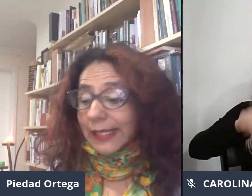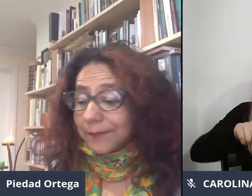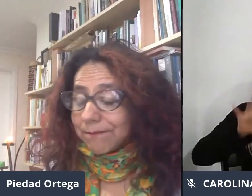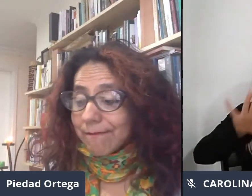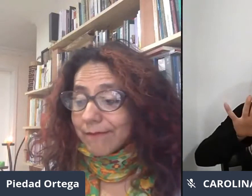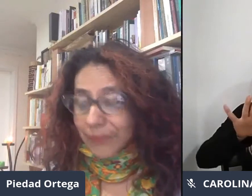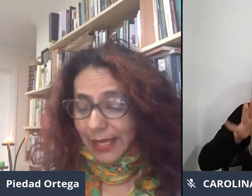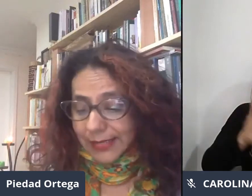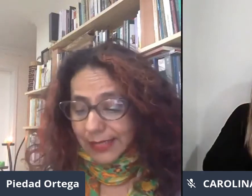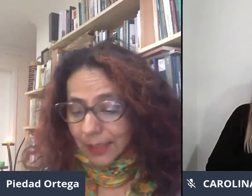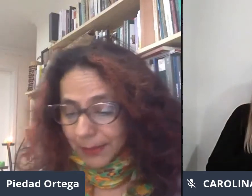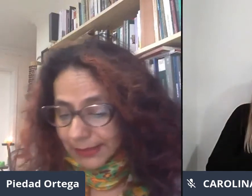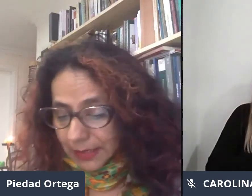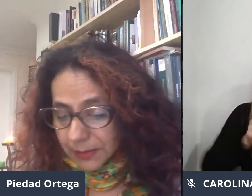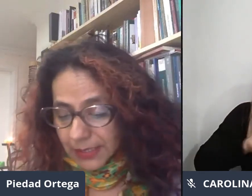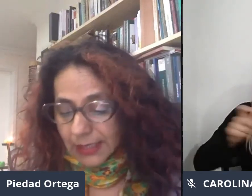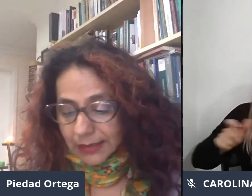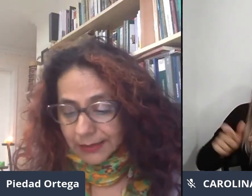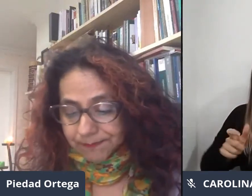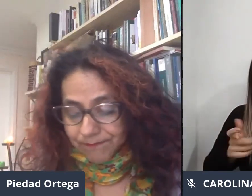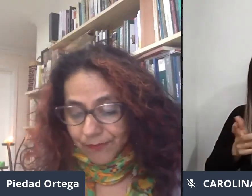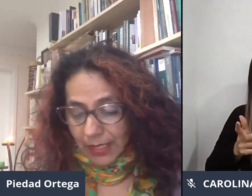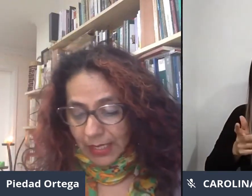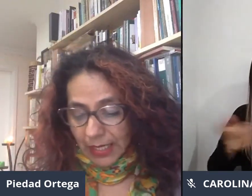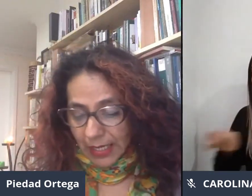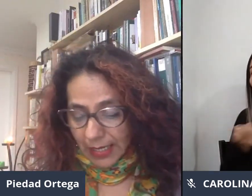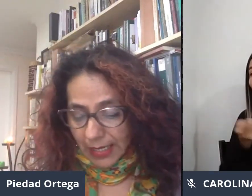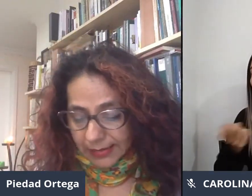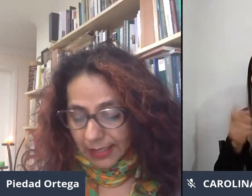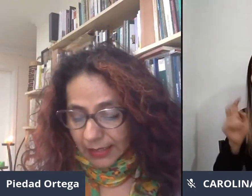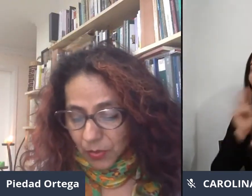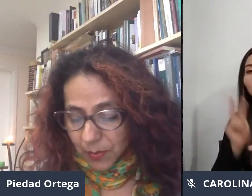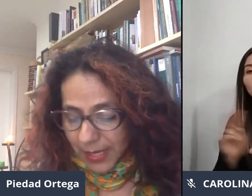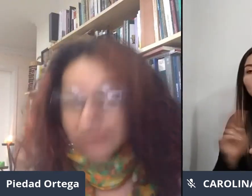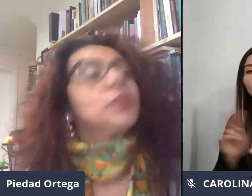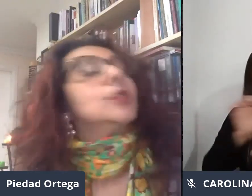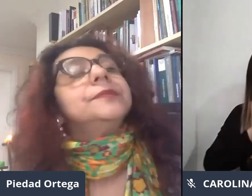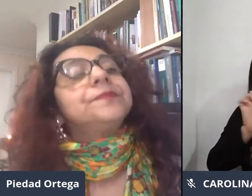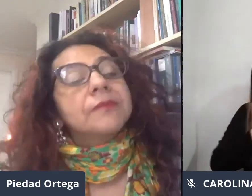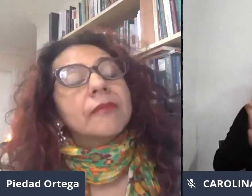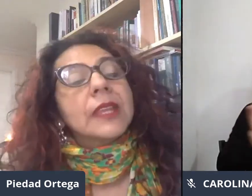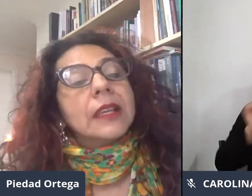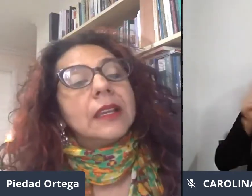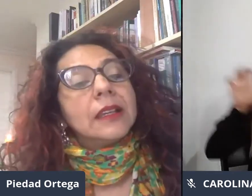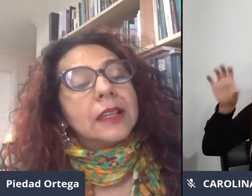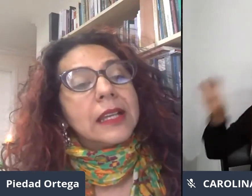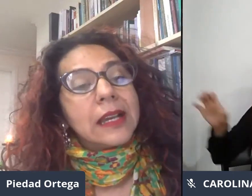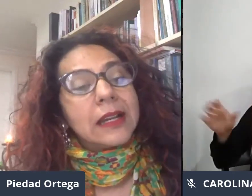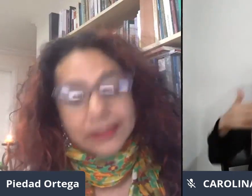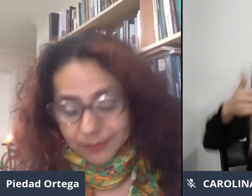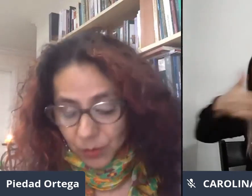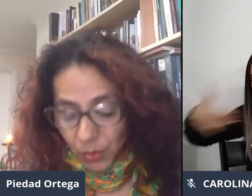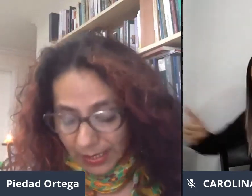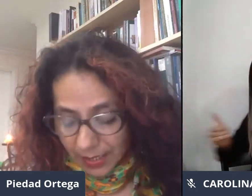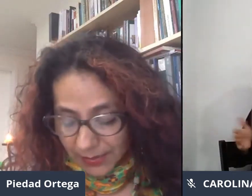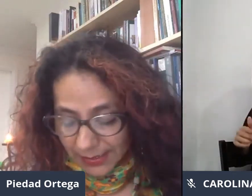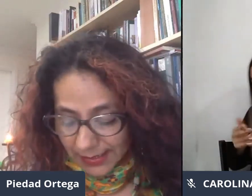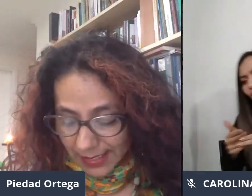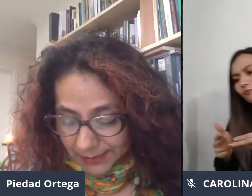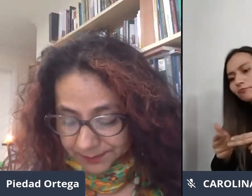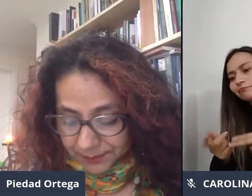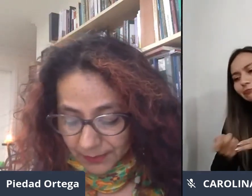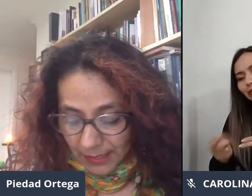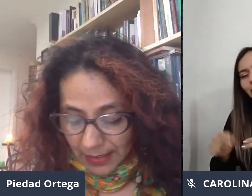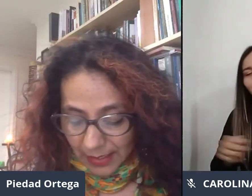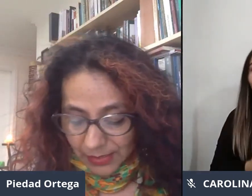que esta pandemia está nombrando que la